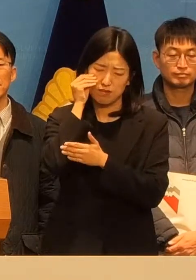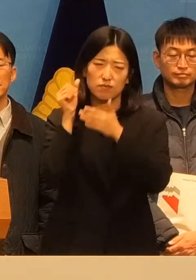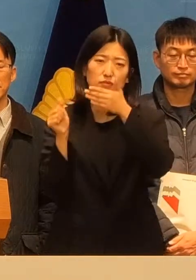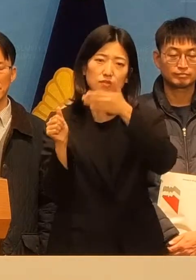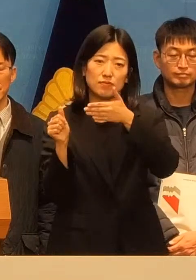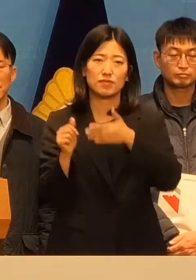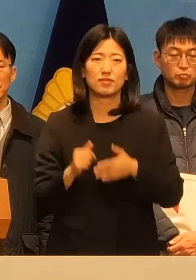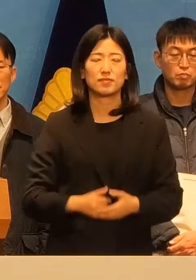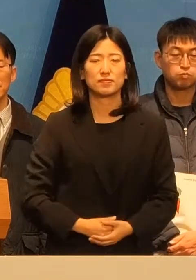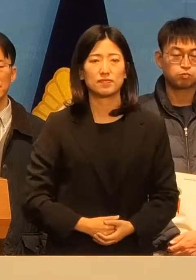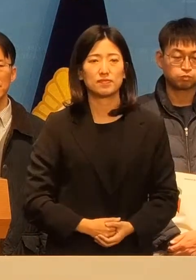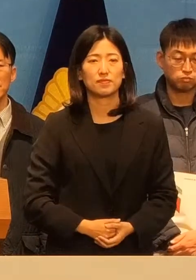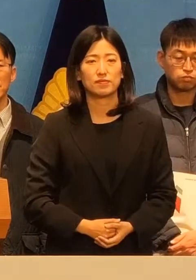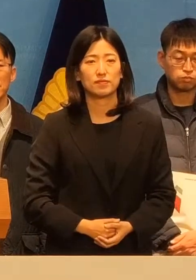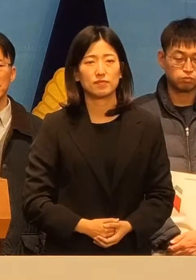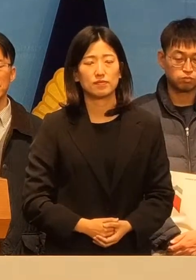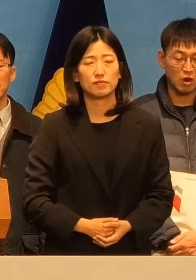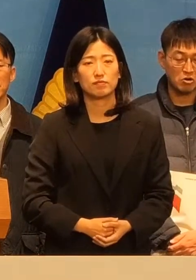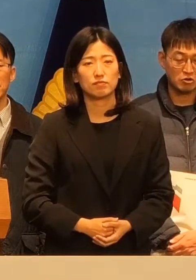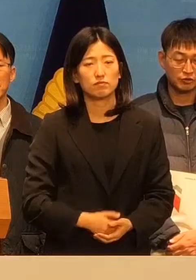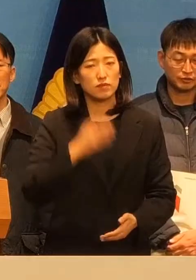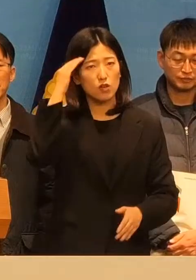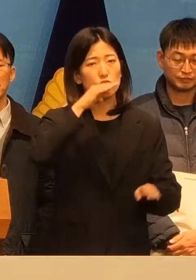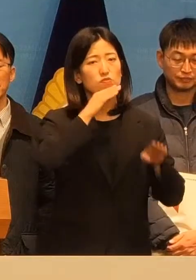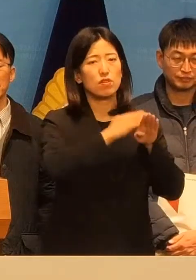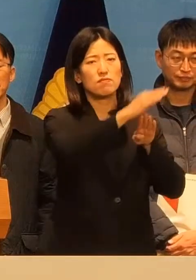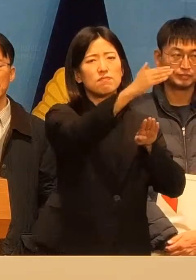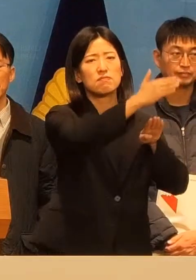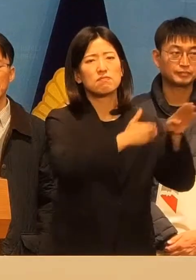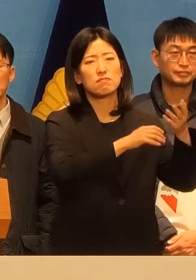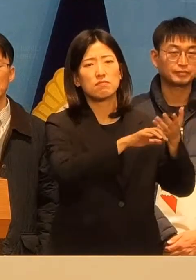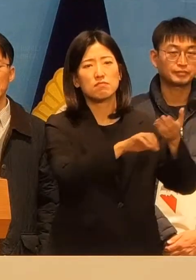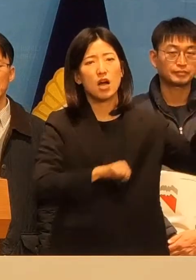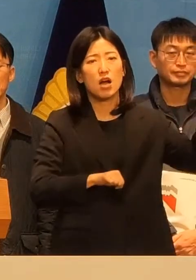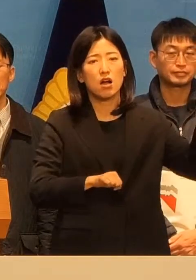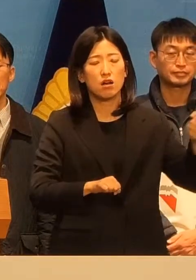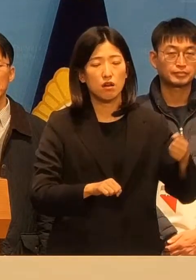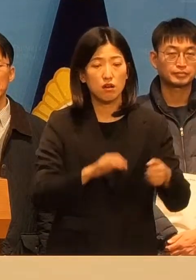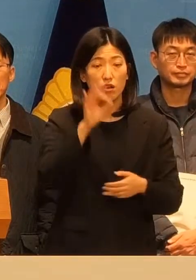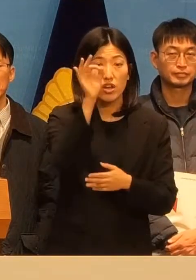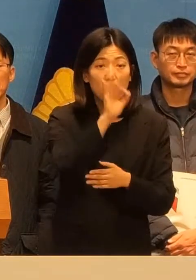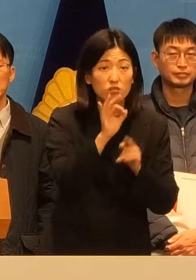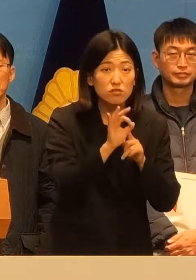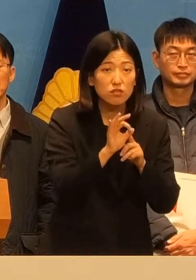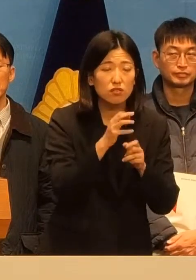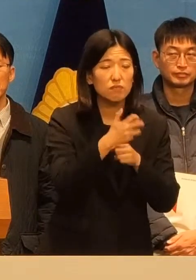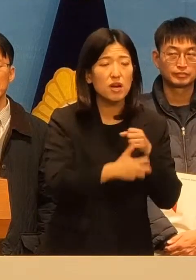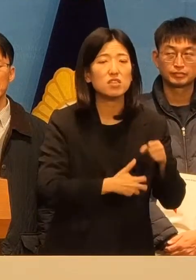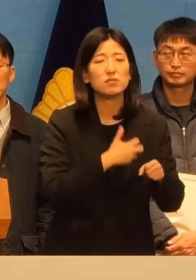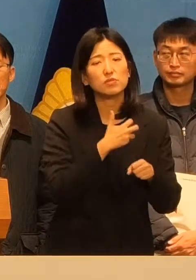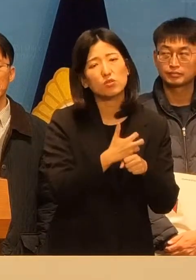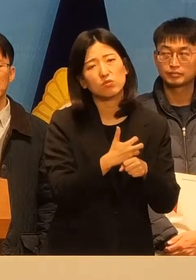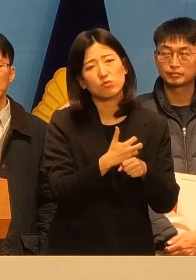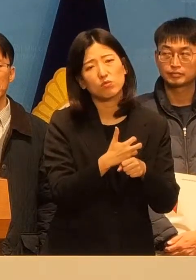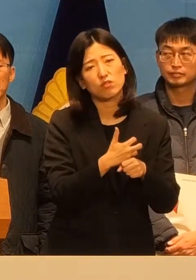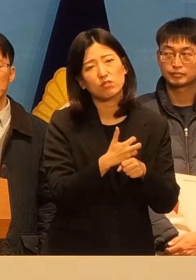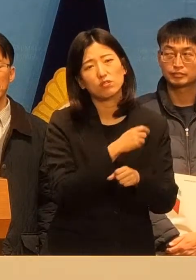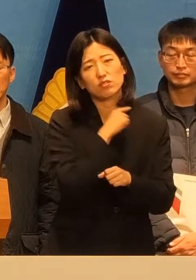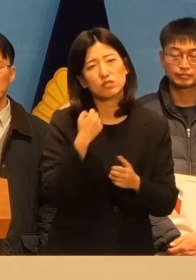요청드립니다. 분단 이후 80여 년간 희생해온 경기 북부의 특별한